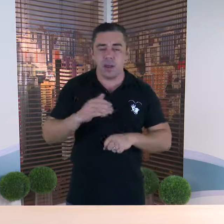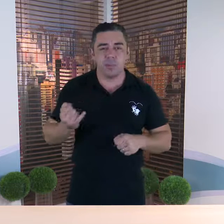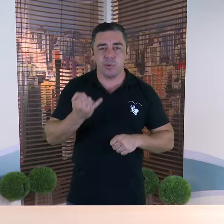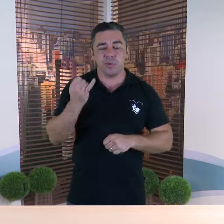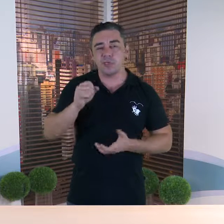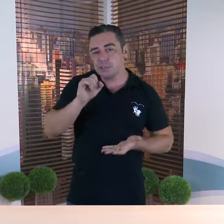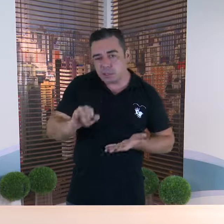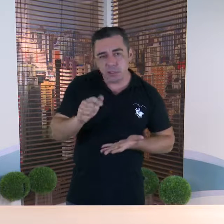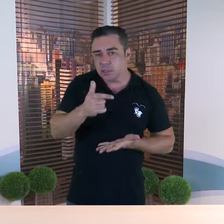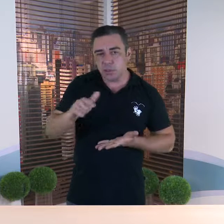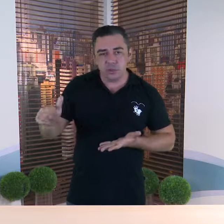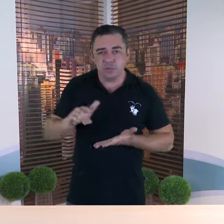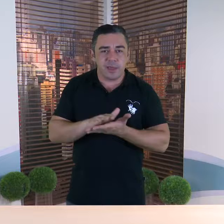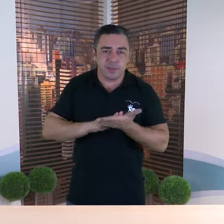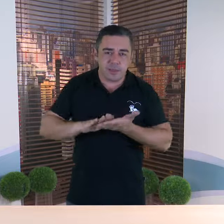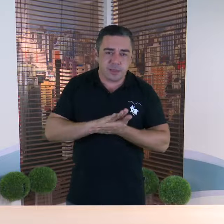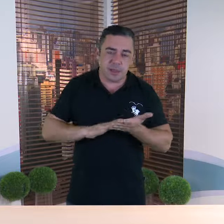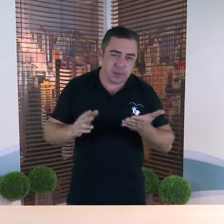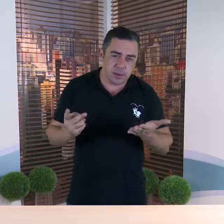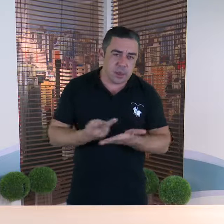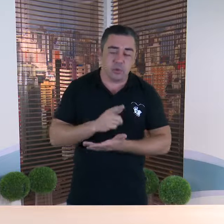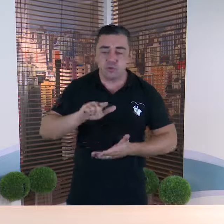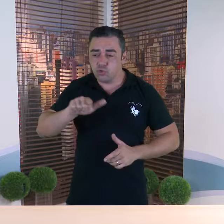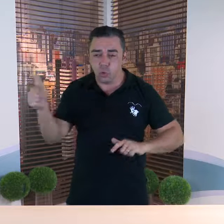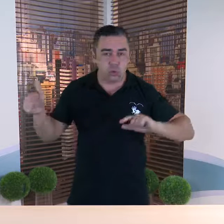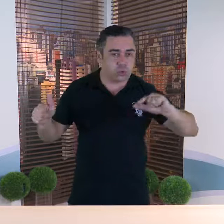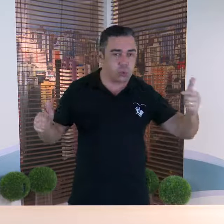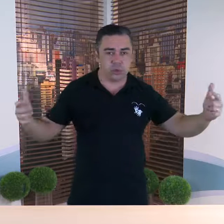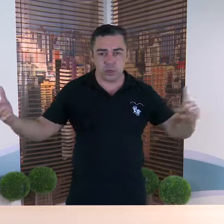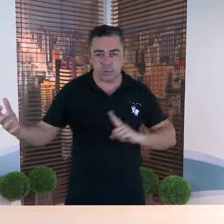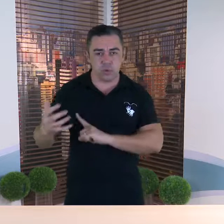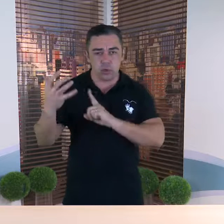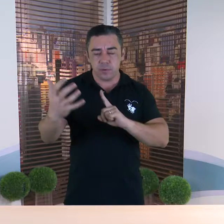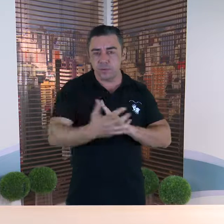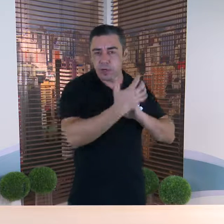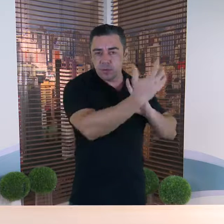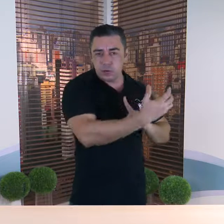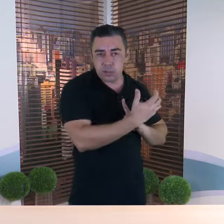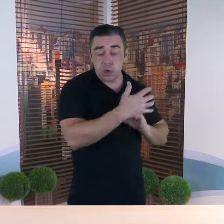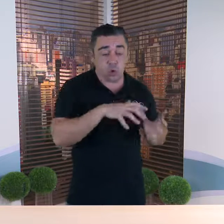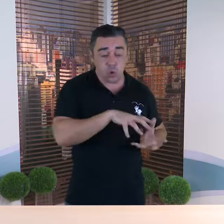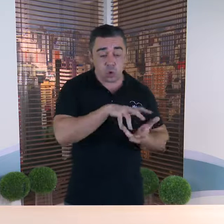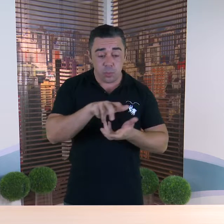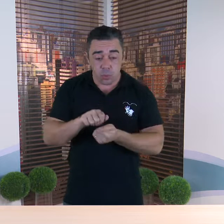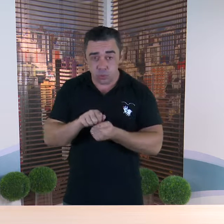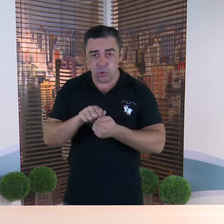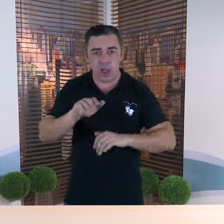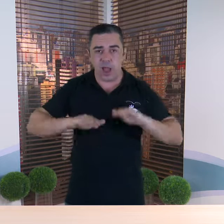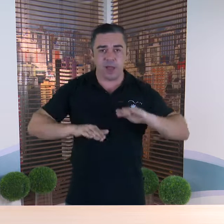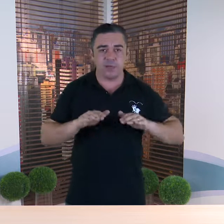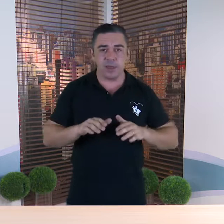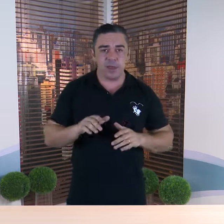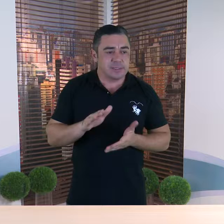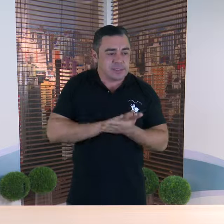mais valioso se não houver complicações de outros fatores, de que um mundo sem